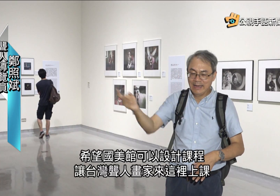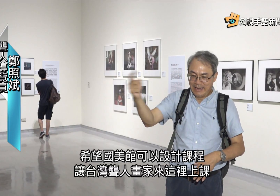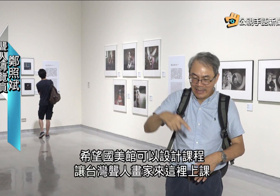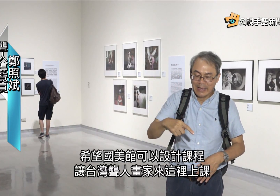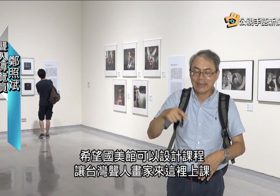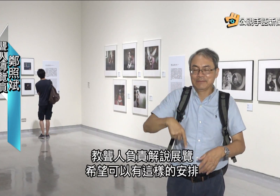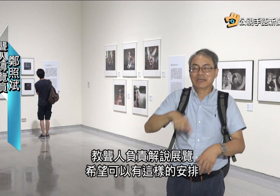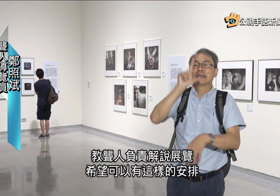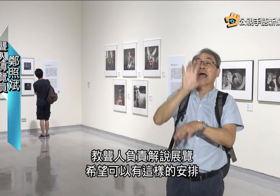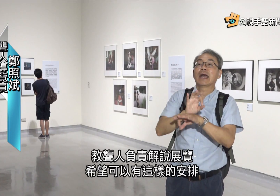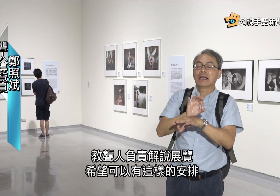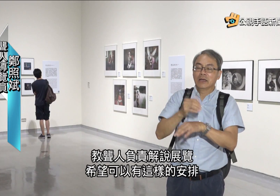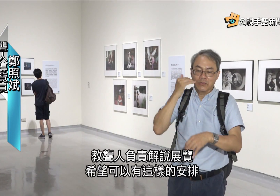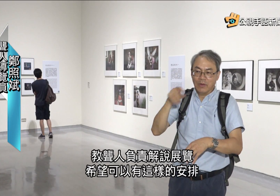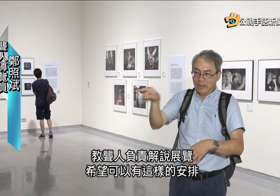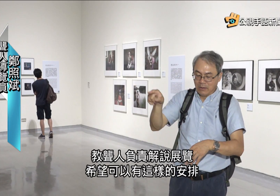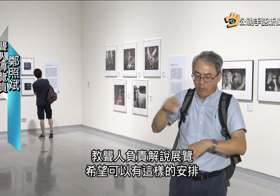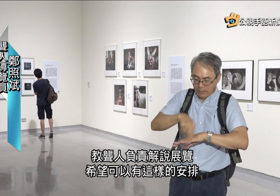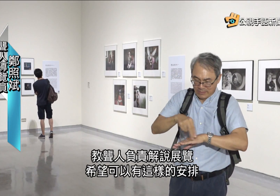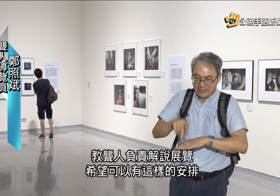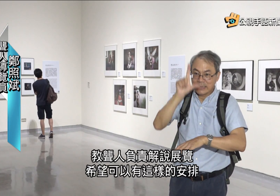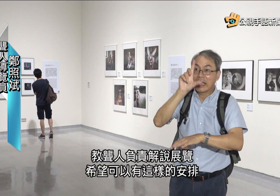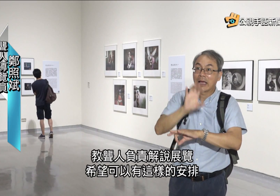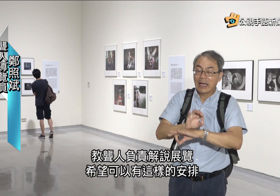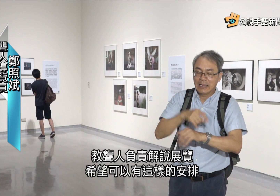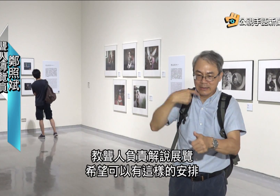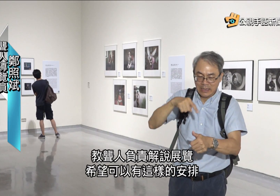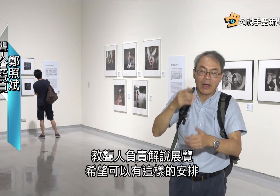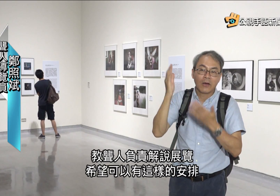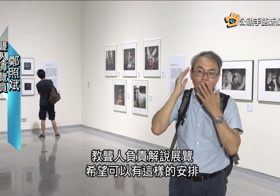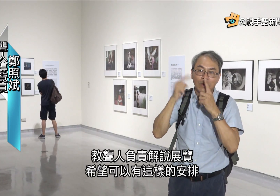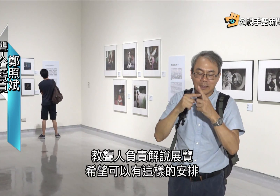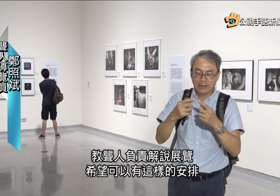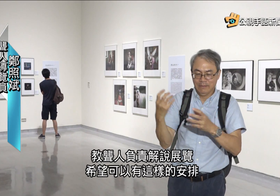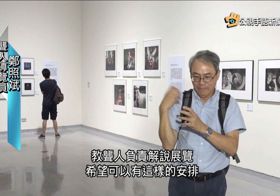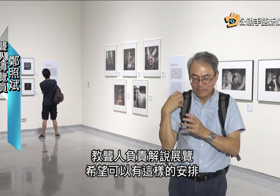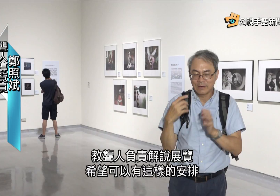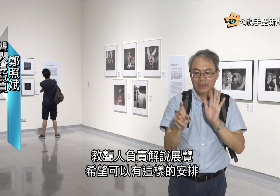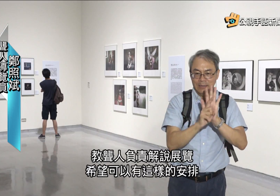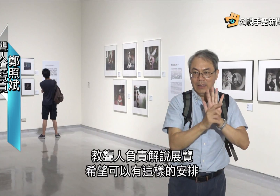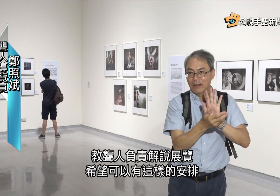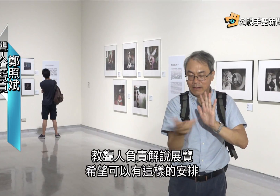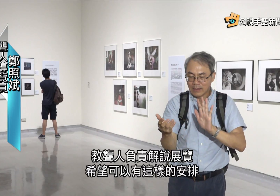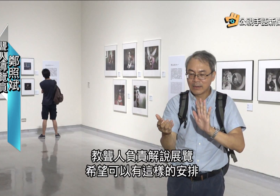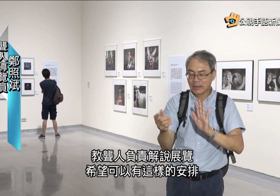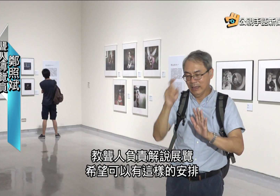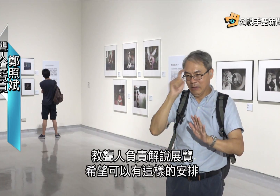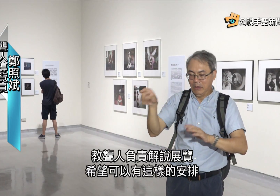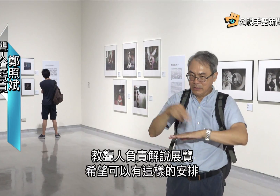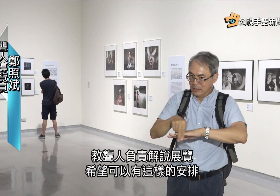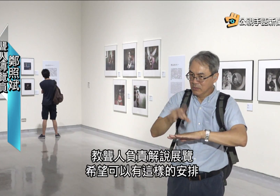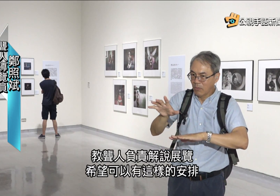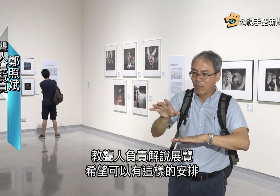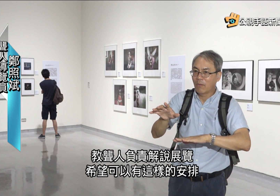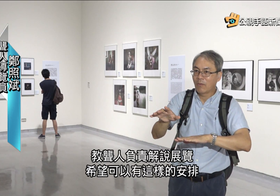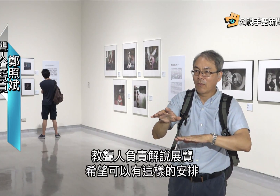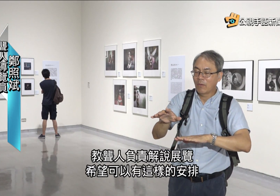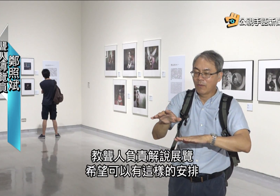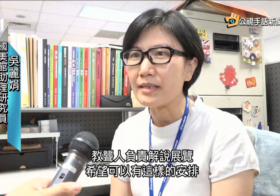教聋人负责解说展览，希望可以有这样的安排。